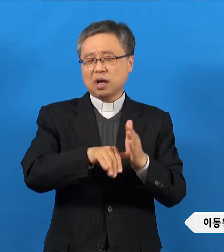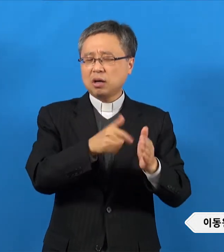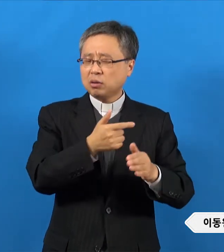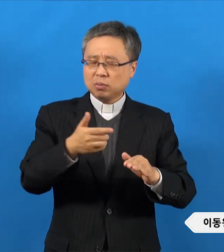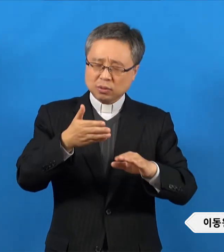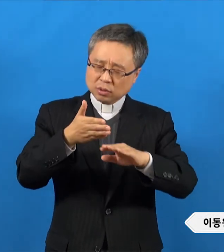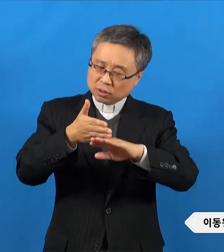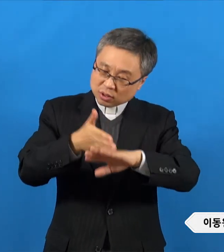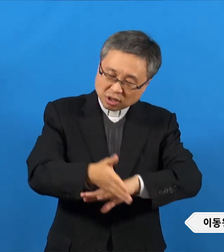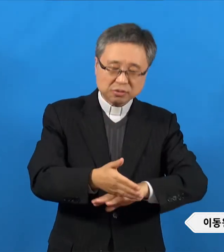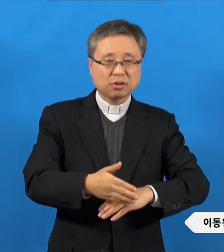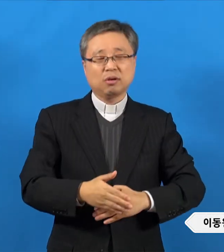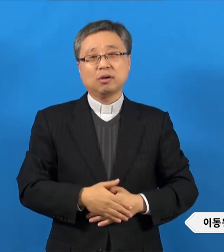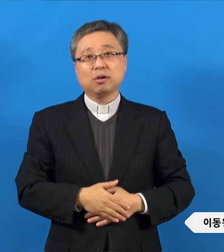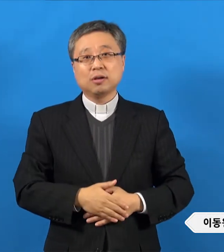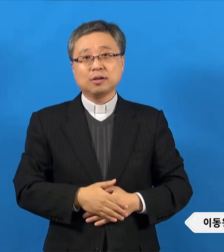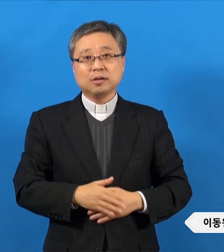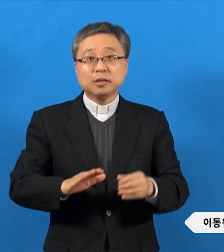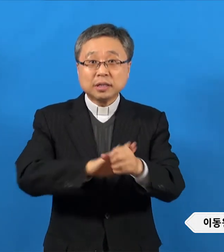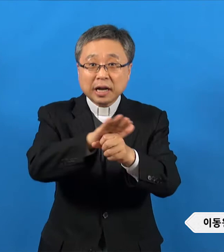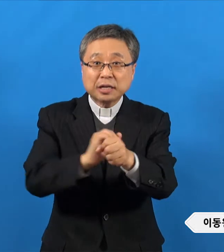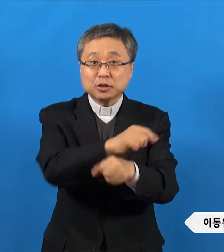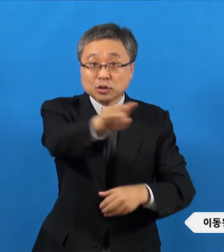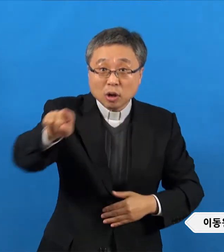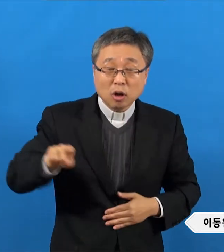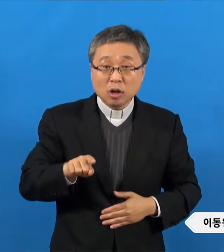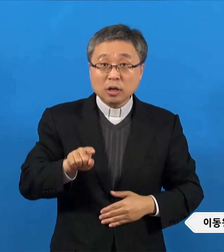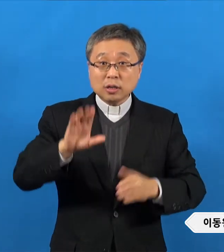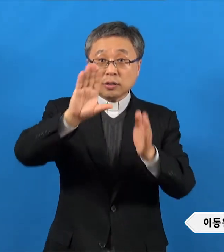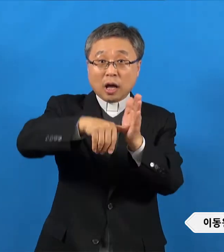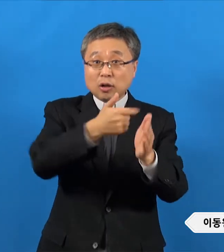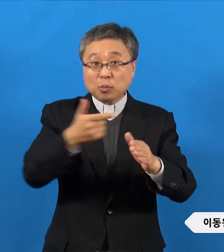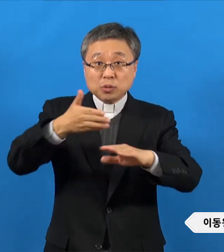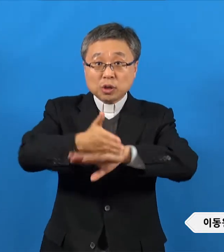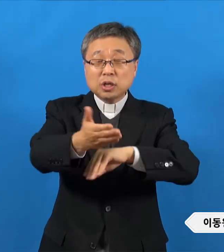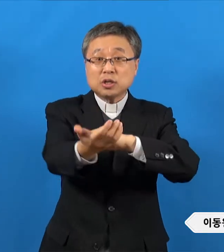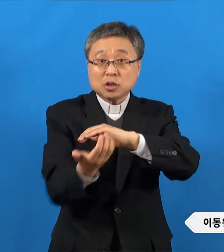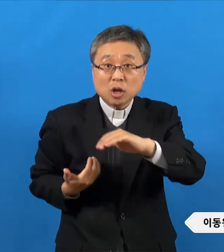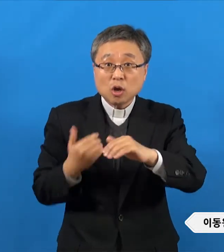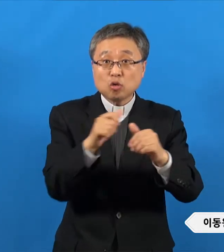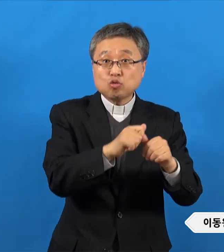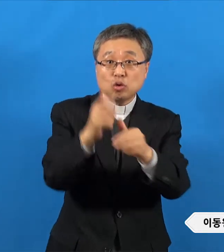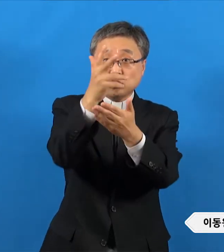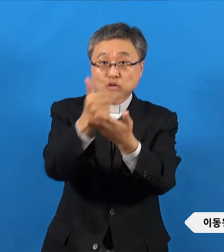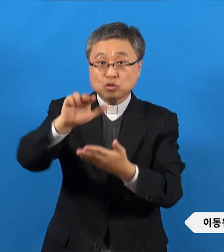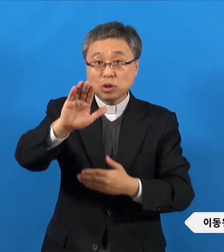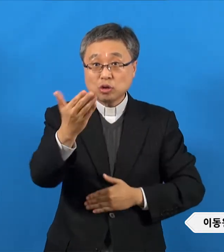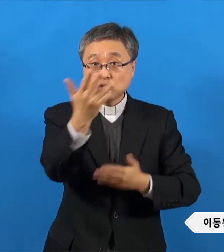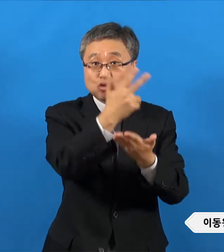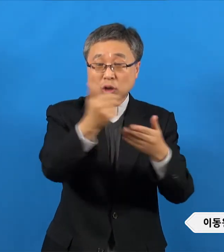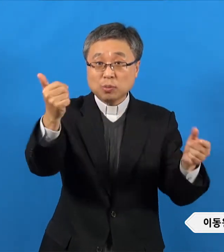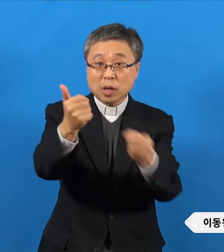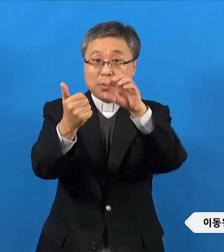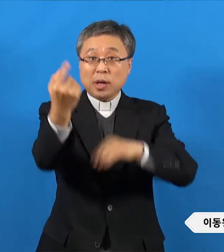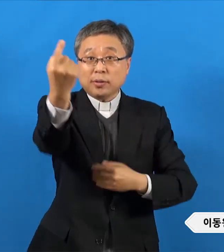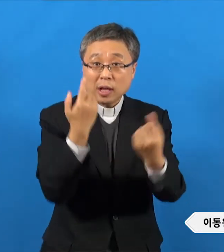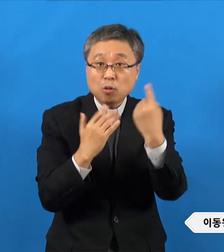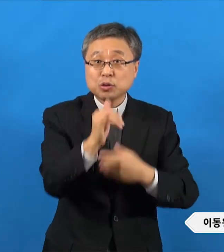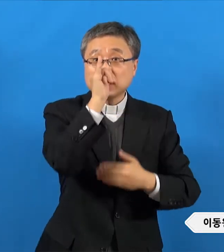거야. 사랑하신 여러분, 때가 너무 늦기 전에 우리가 구원자이신 주님 앞에 나올 수 있다면